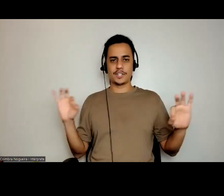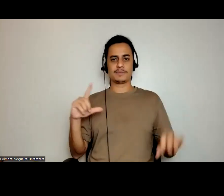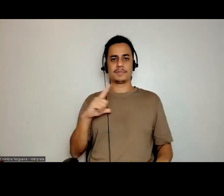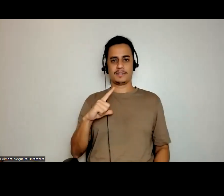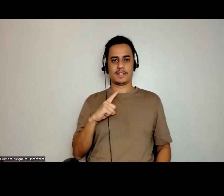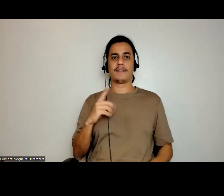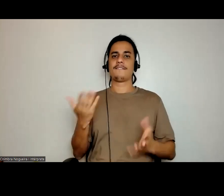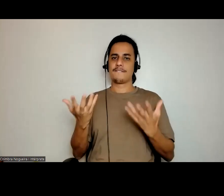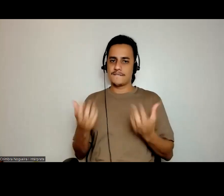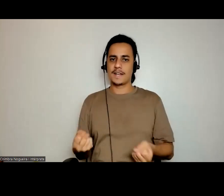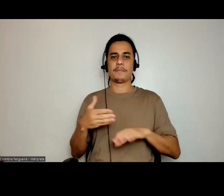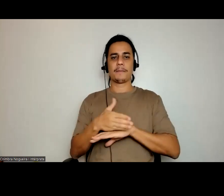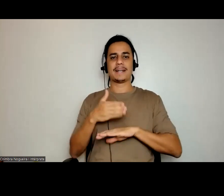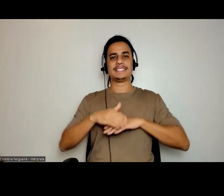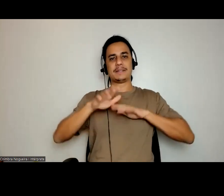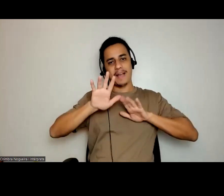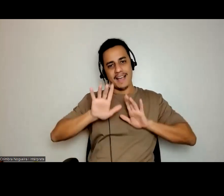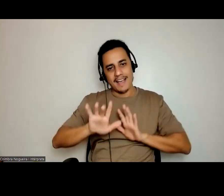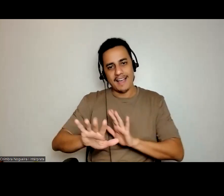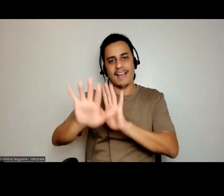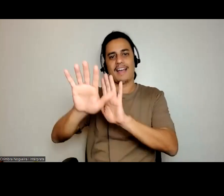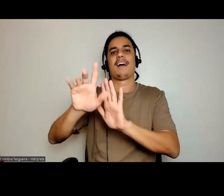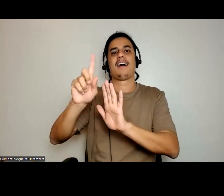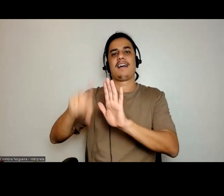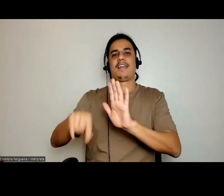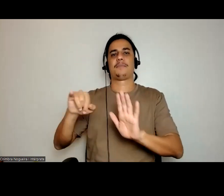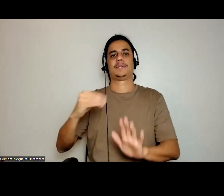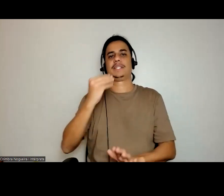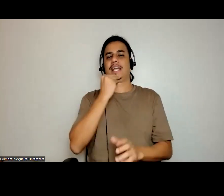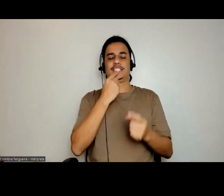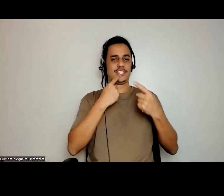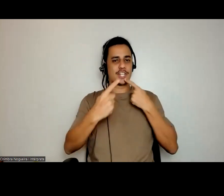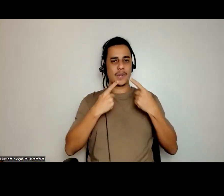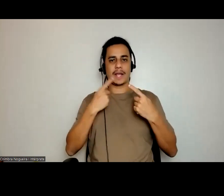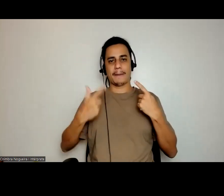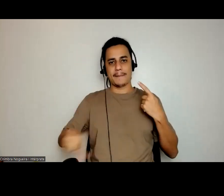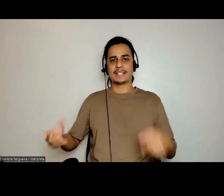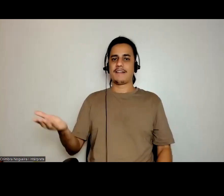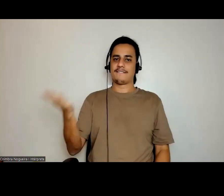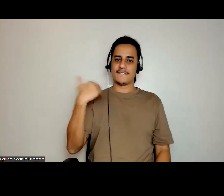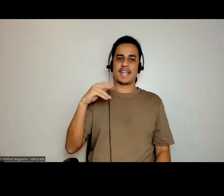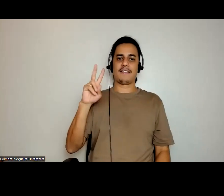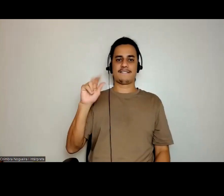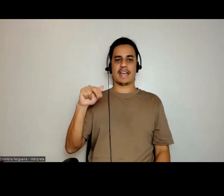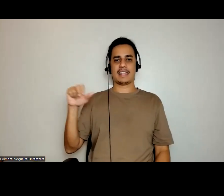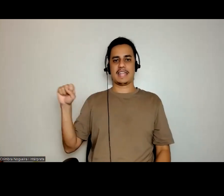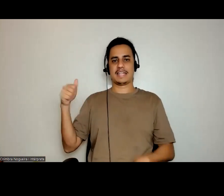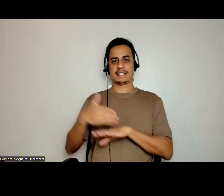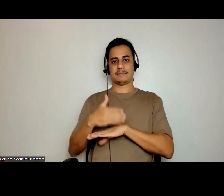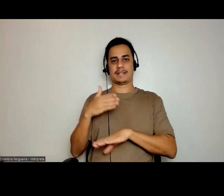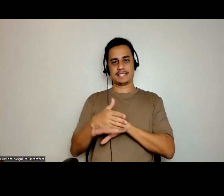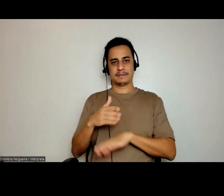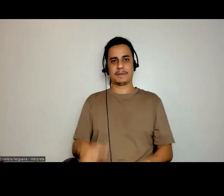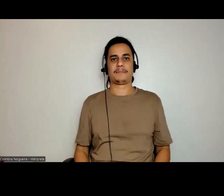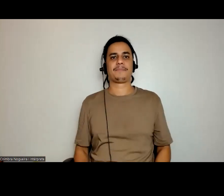gente, vamos participar dessa caminhada aí, que é uma oportunidade de dialogar um pouquinho mais. Vanessa, vem para São Paulo de novo participar. É